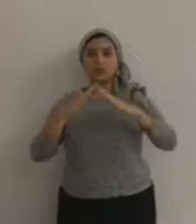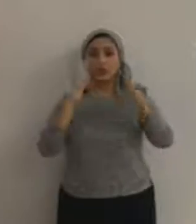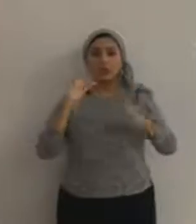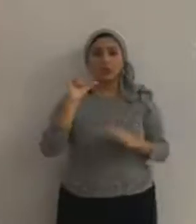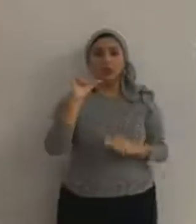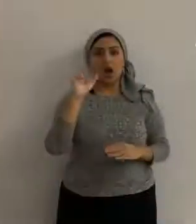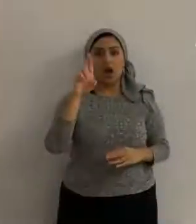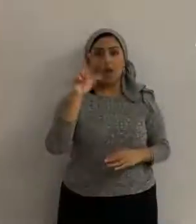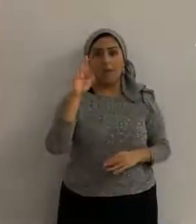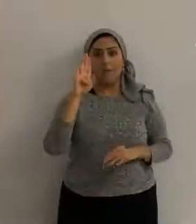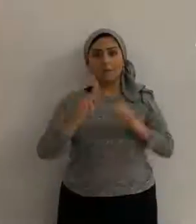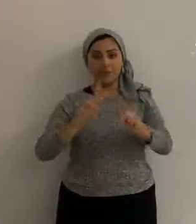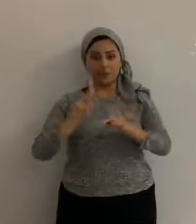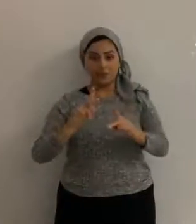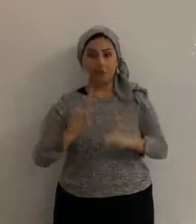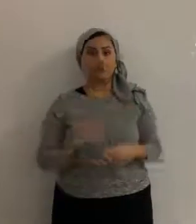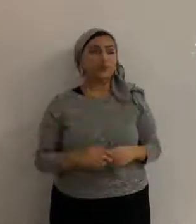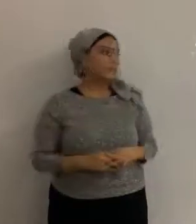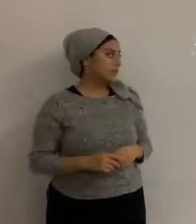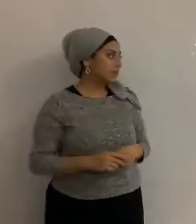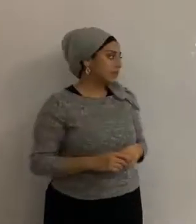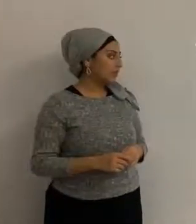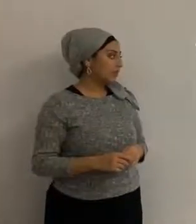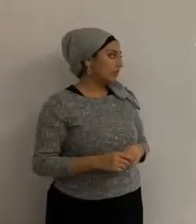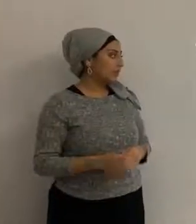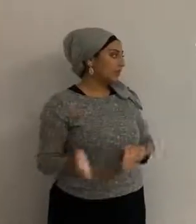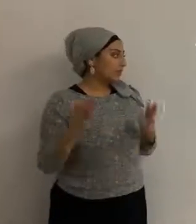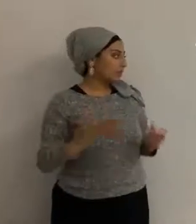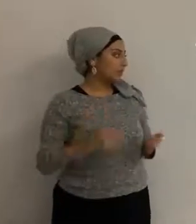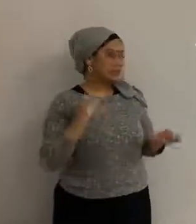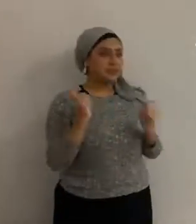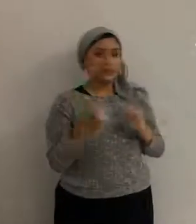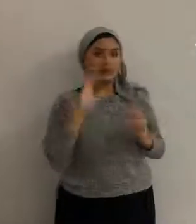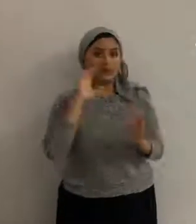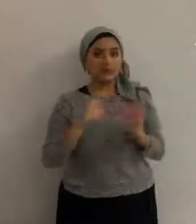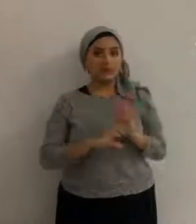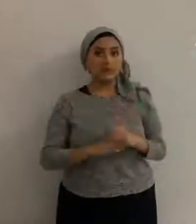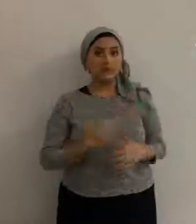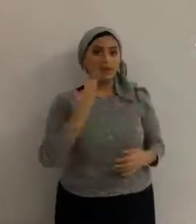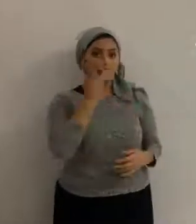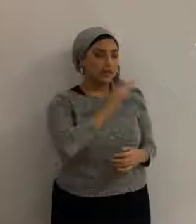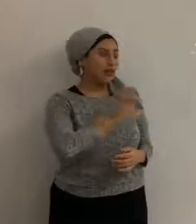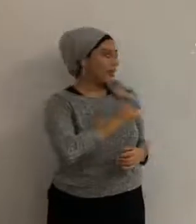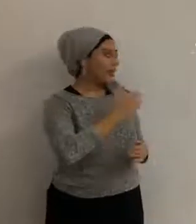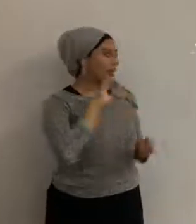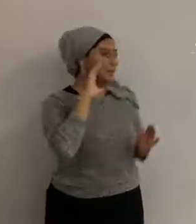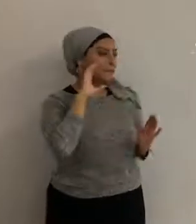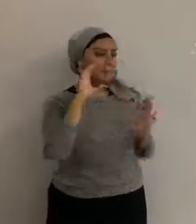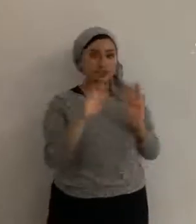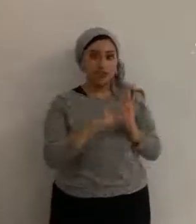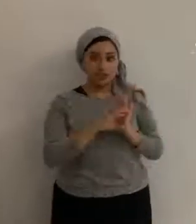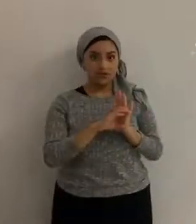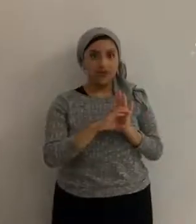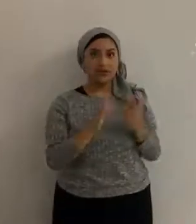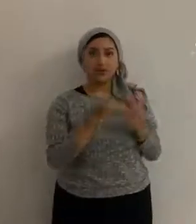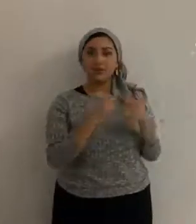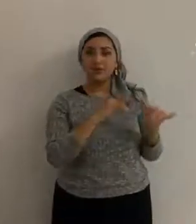árabes. Voy a poner ahora, vamos a cambiar de diapositiva, y esta es una fotografía como si estuviéramos